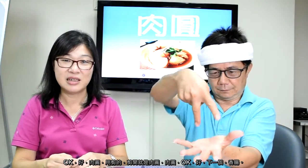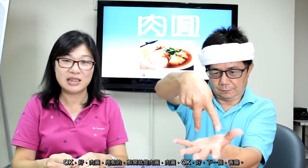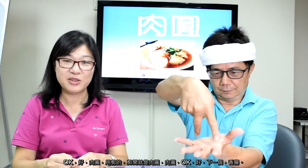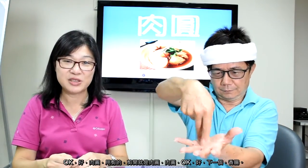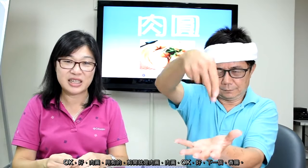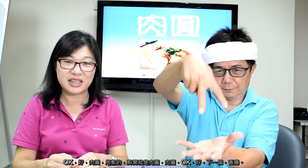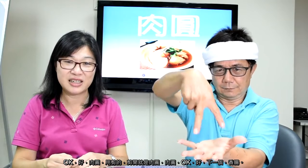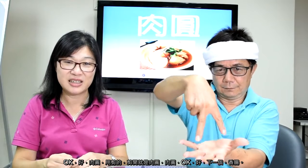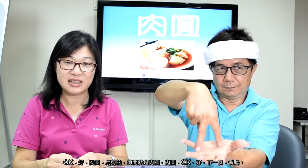用剪的，